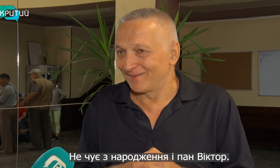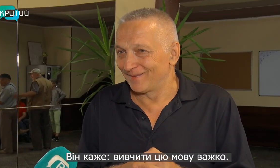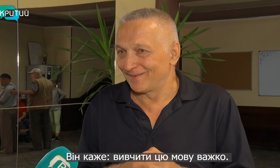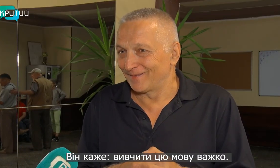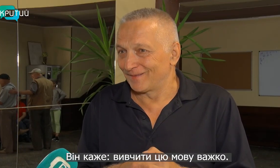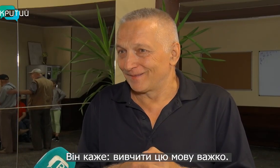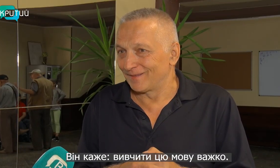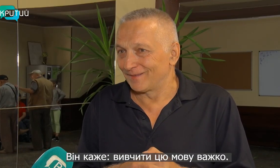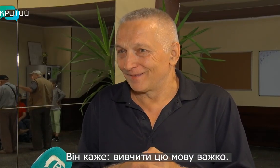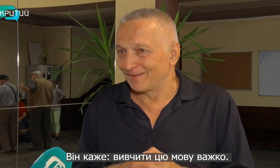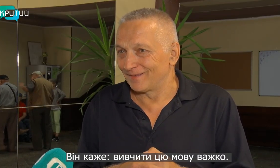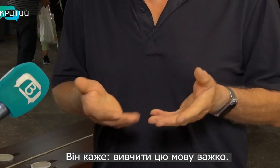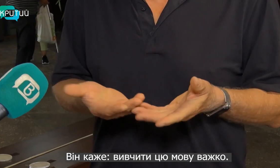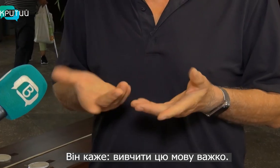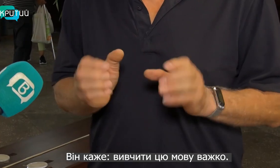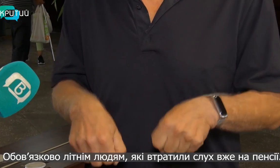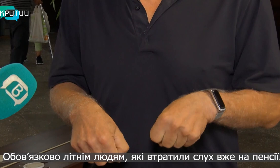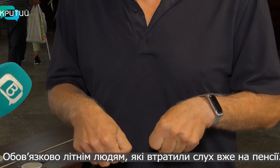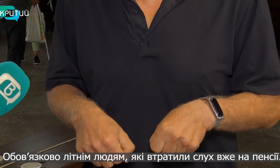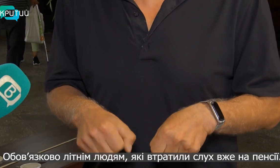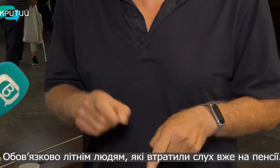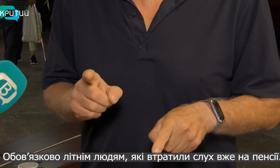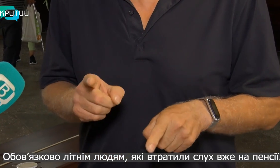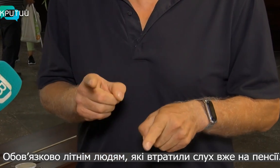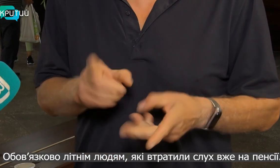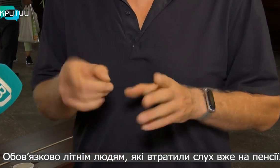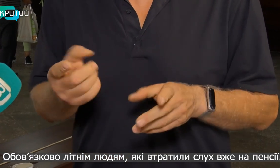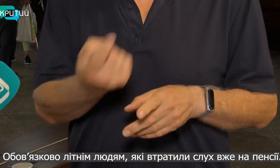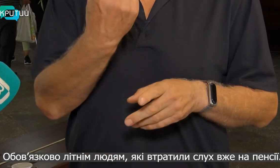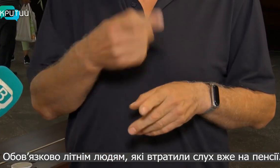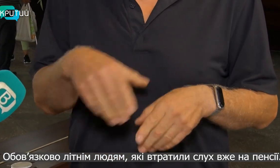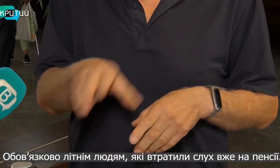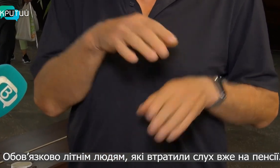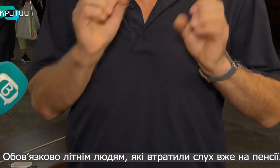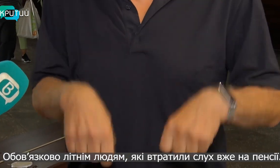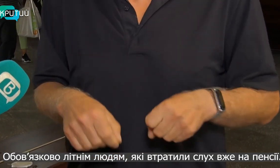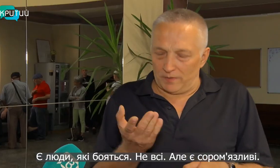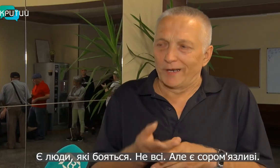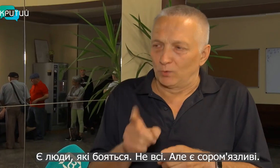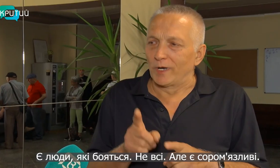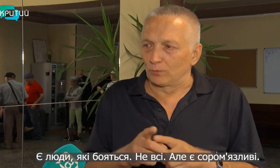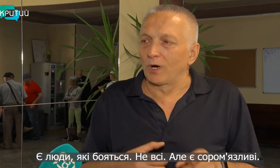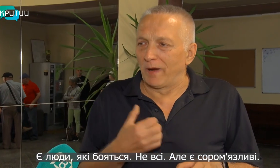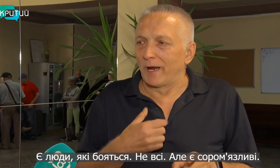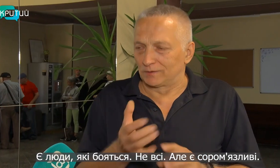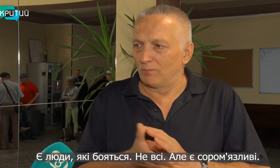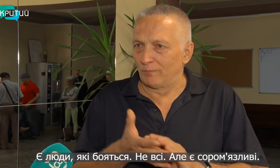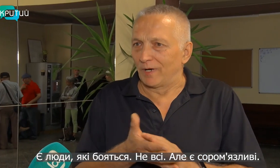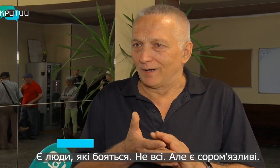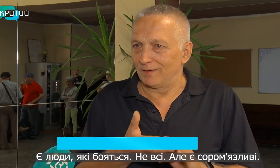Він каже, вивчити цю мову важко, обов'язково літнім людям, які втратили слух вже на пенсії. Є люди, які бояться міміка.